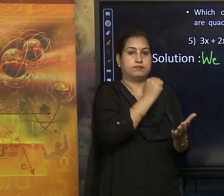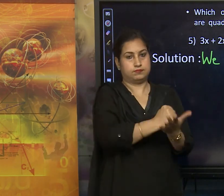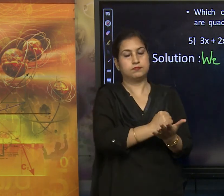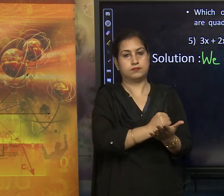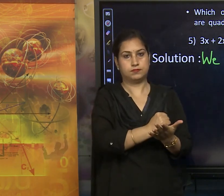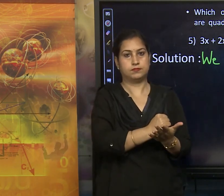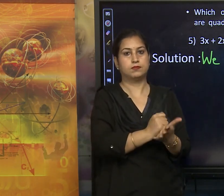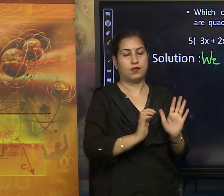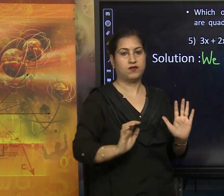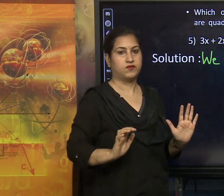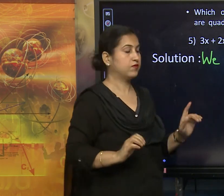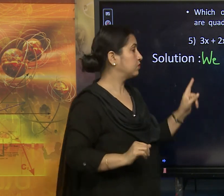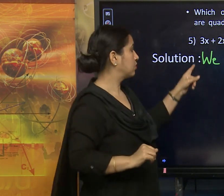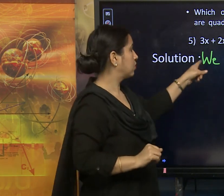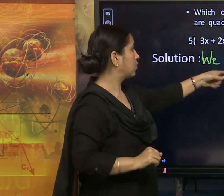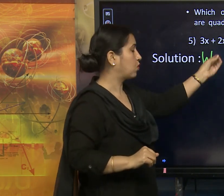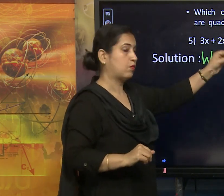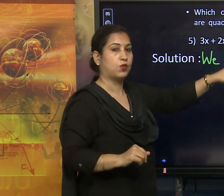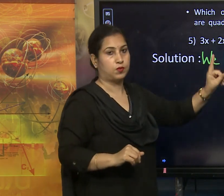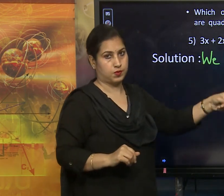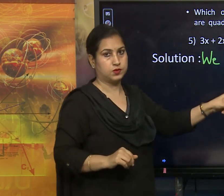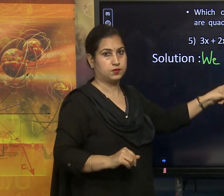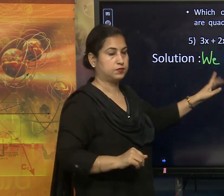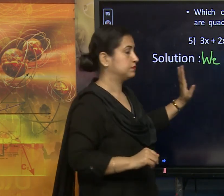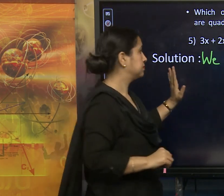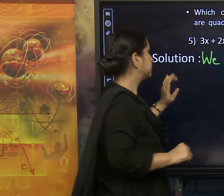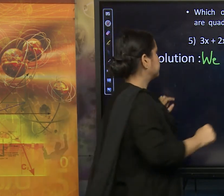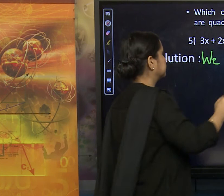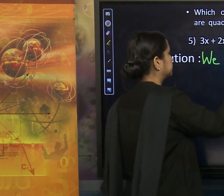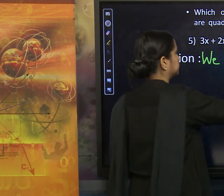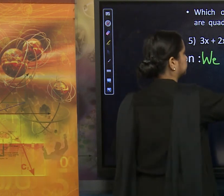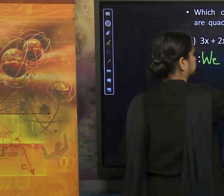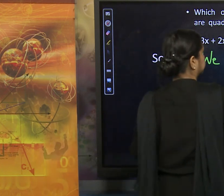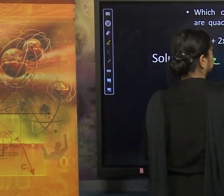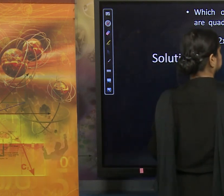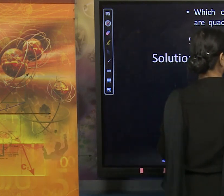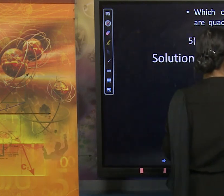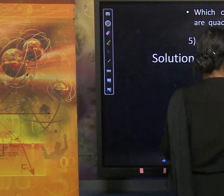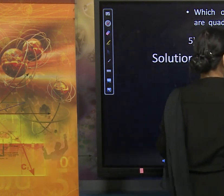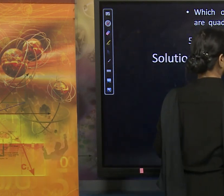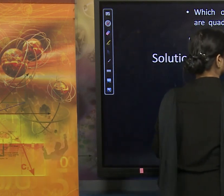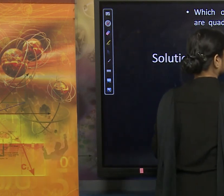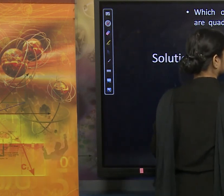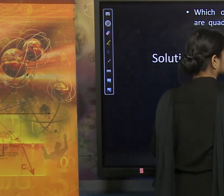जाती हैं, यह इन तरह के सवालों में लिखना आवश्यक होता है कि आप तुलना कर रहे